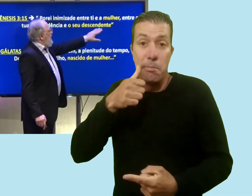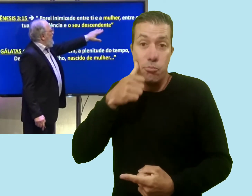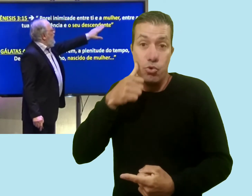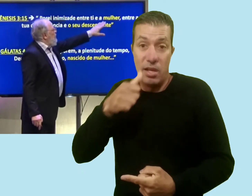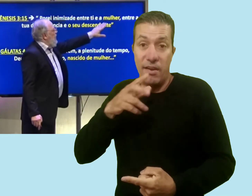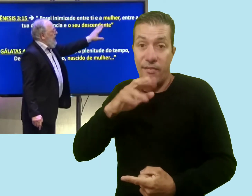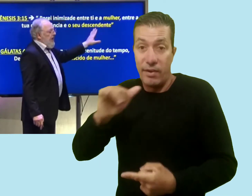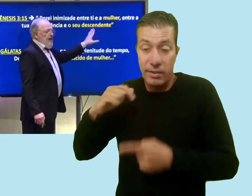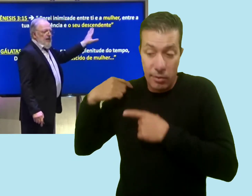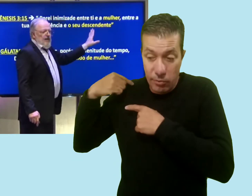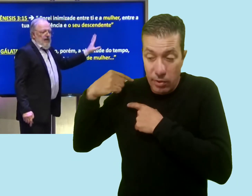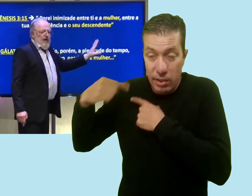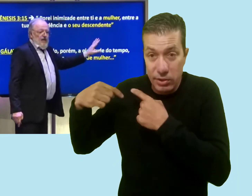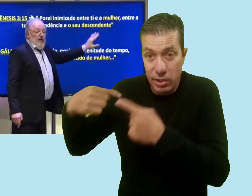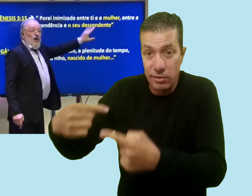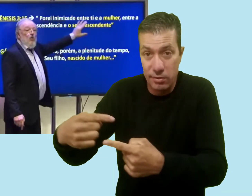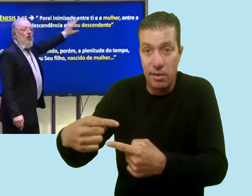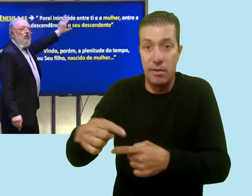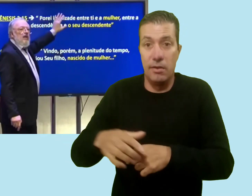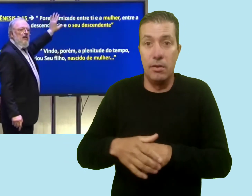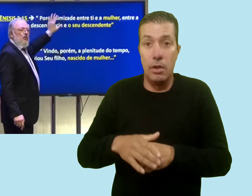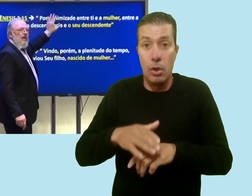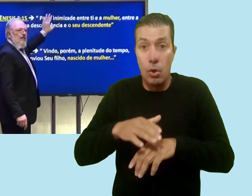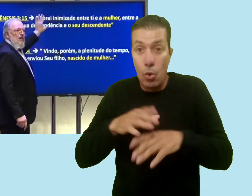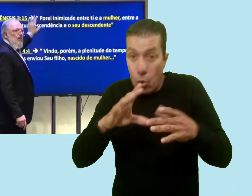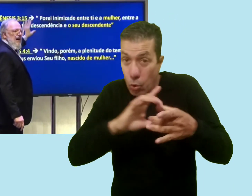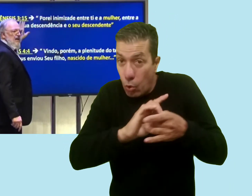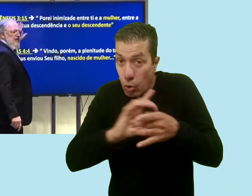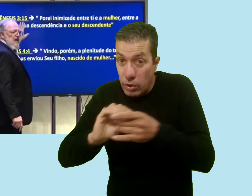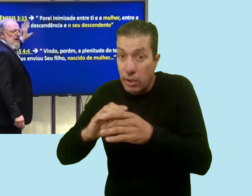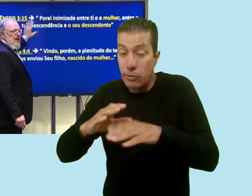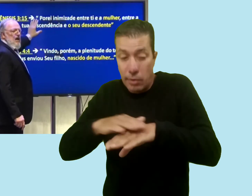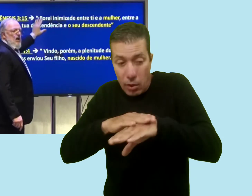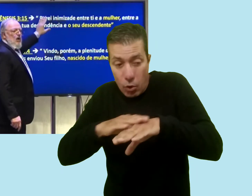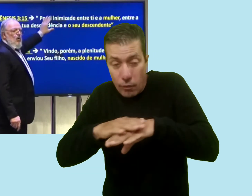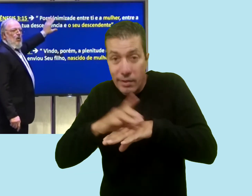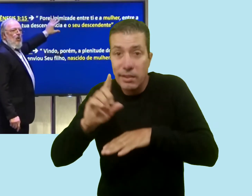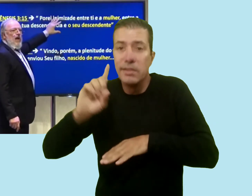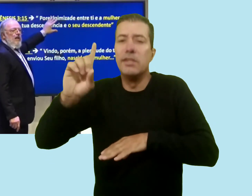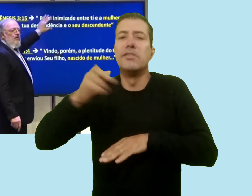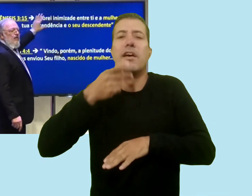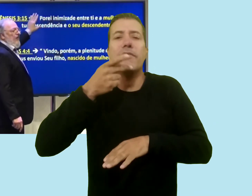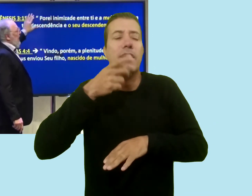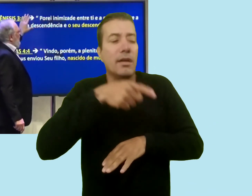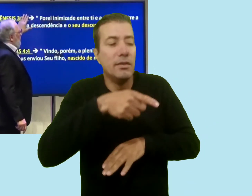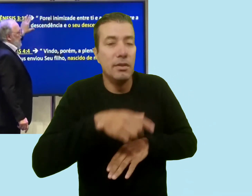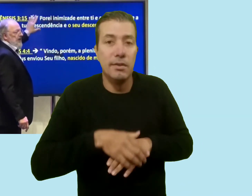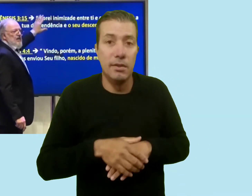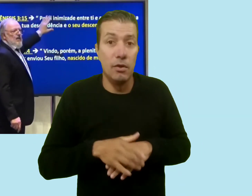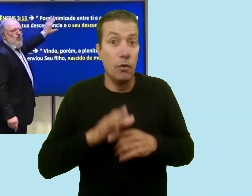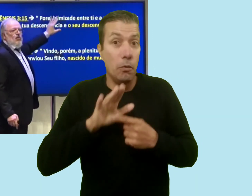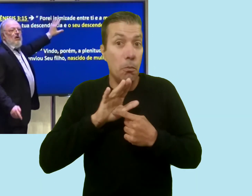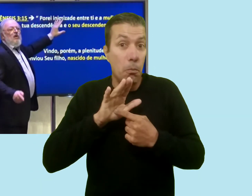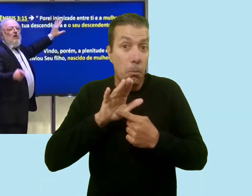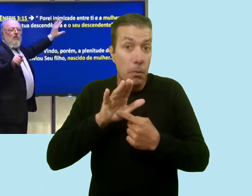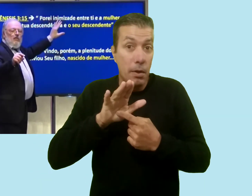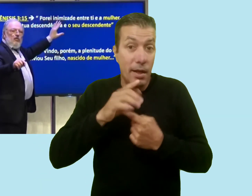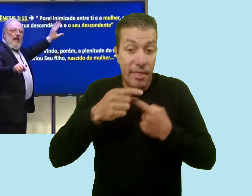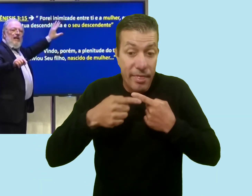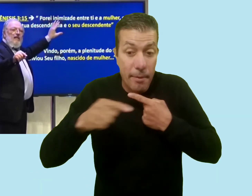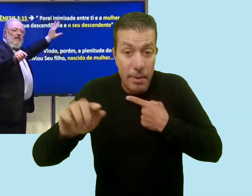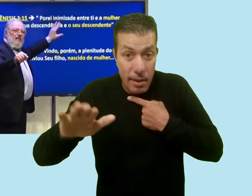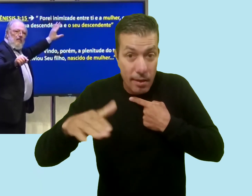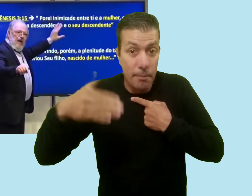Está dizendo aqui que a mulher vai ter um descendente. O contexto dessa conversa, com quem Deus estava falando quando ele disse isso, nós